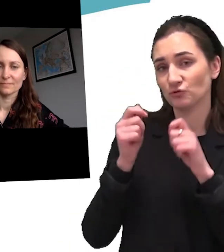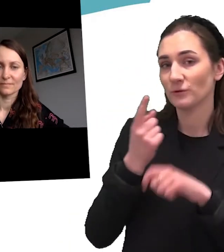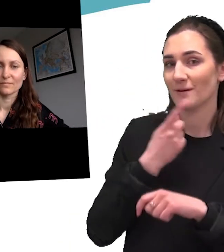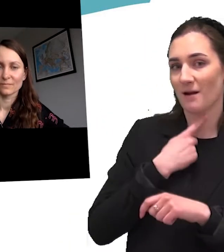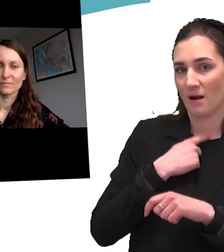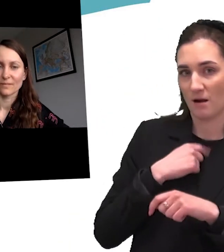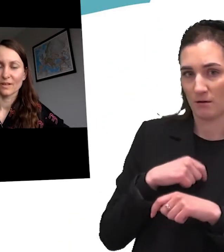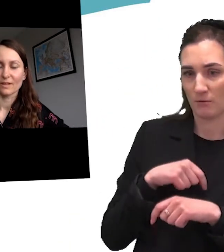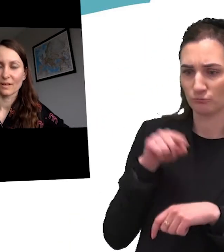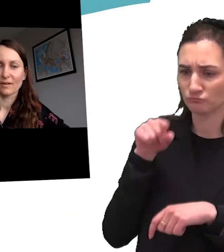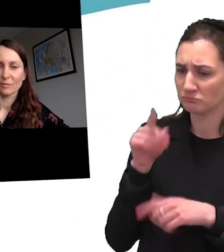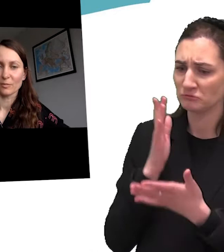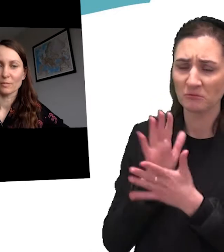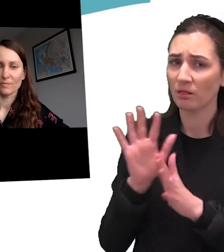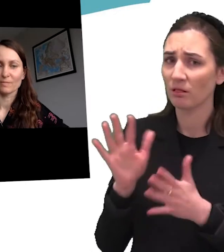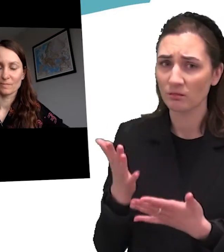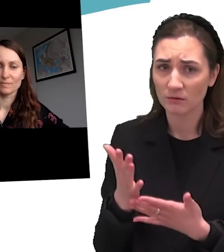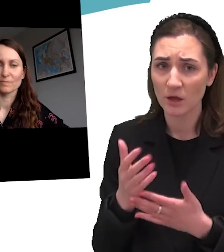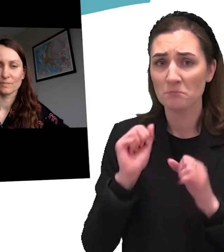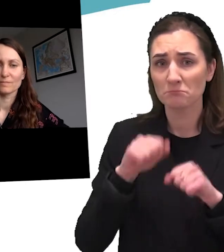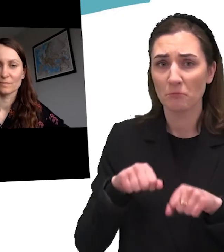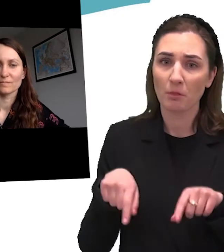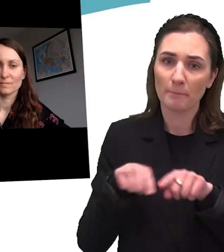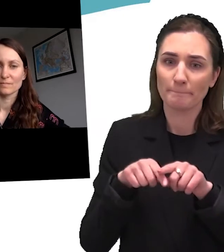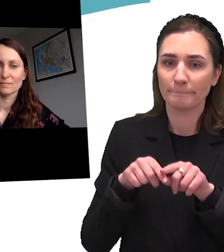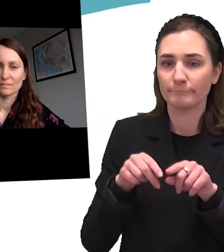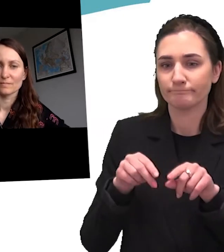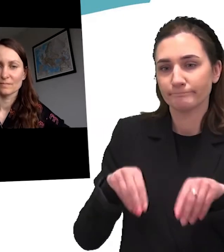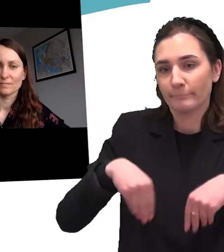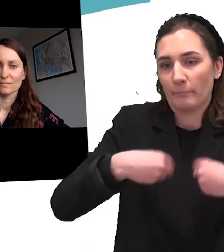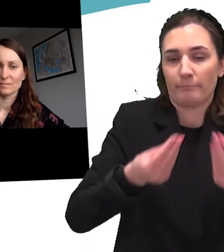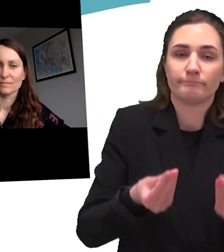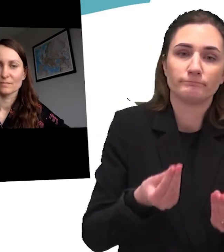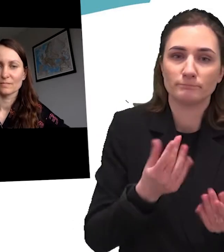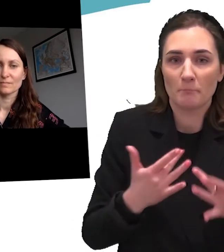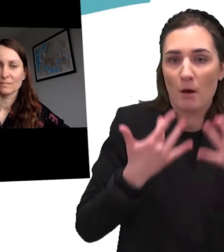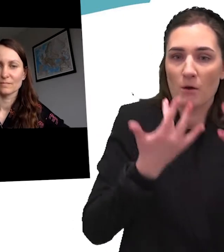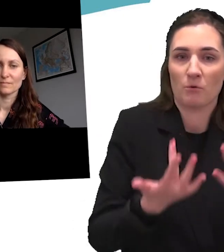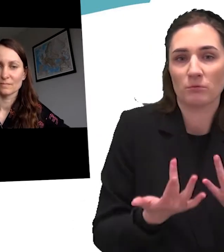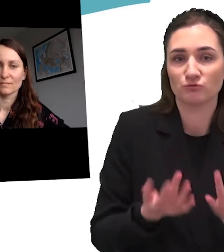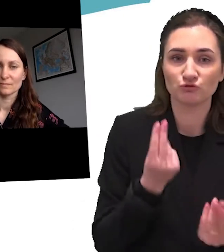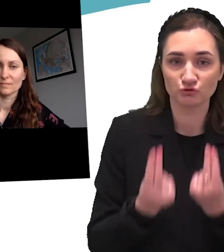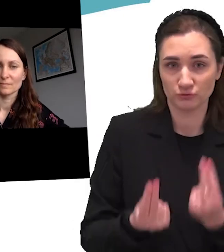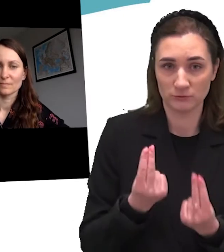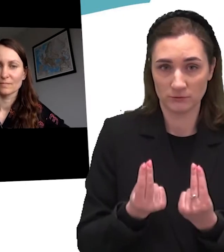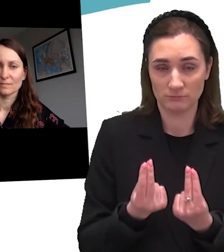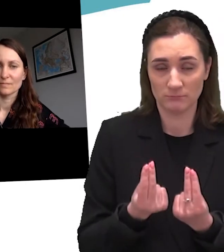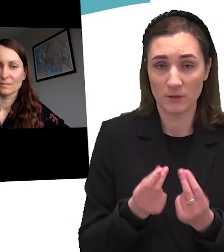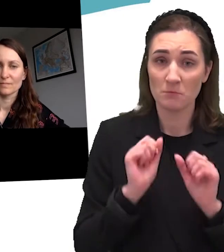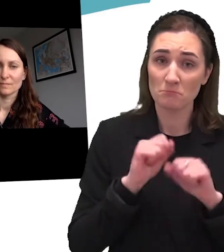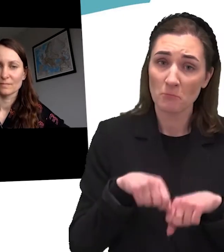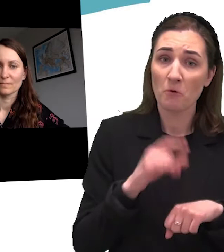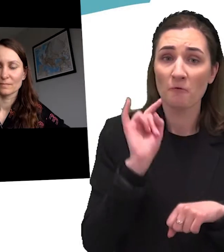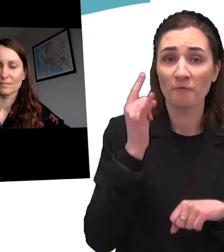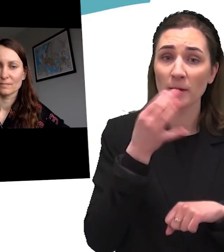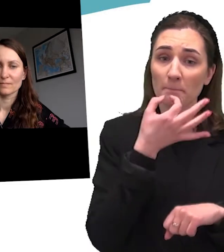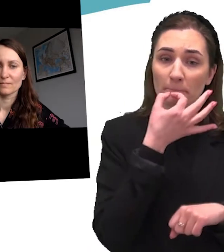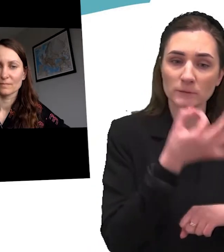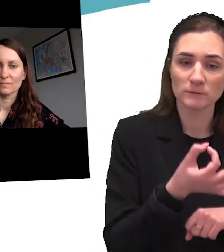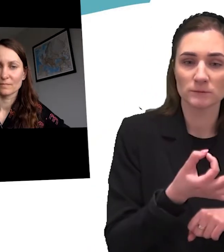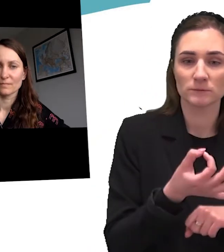valgymo, o nuo ragavimo. Kas tai yra? Ir tai galima pateikti kaip žaidimus. Vaikai, pavyzdžiui,